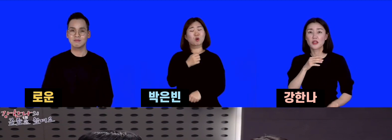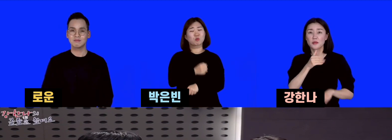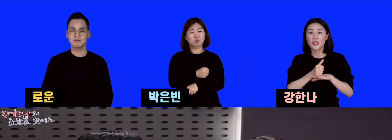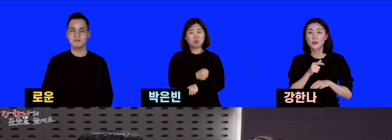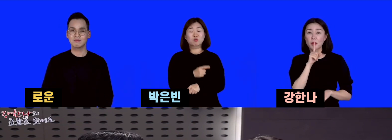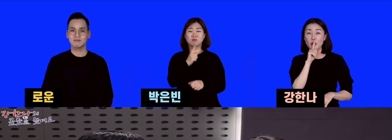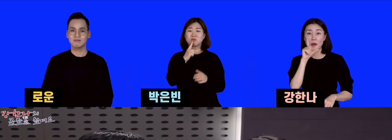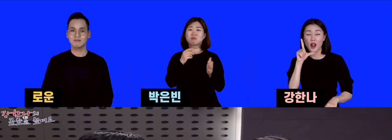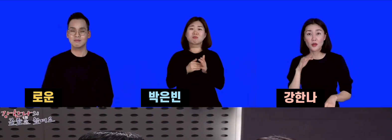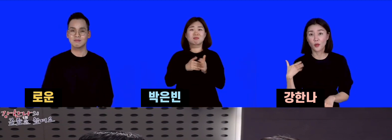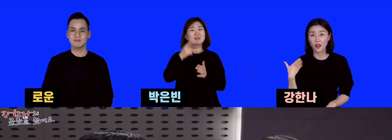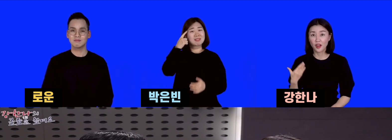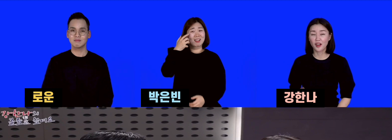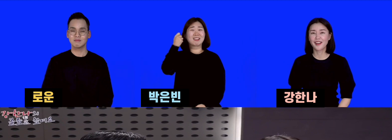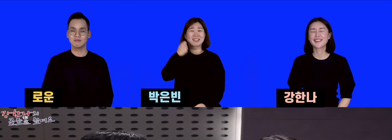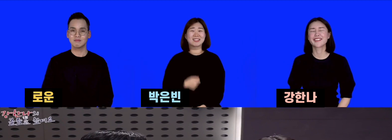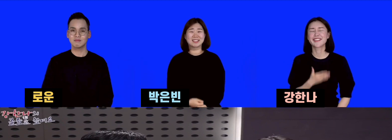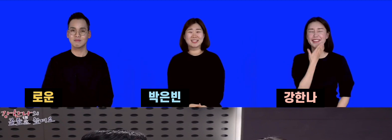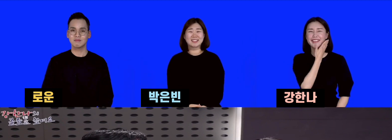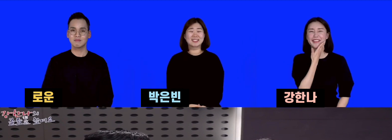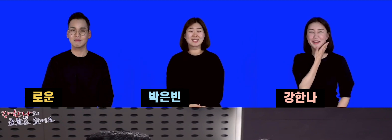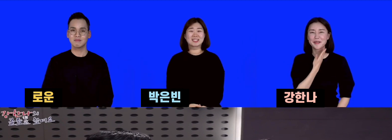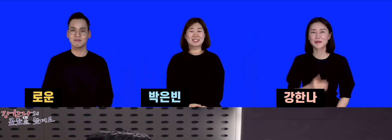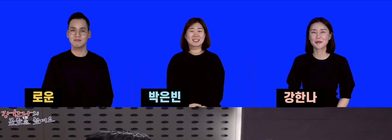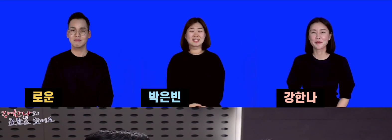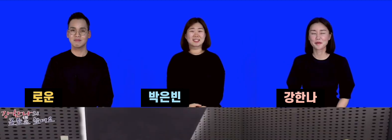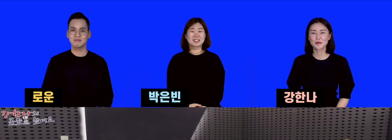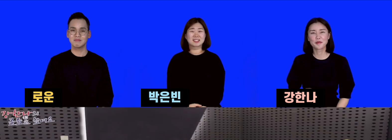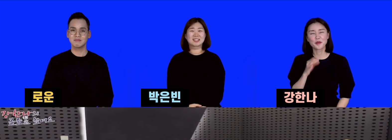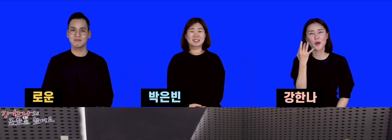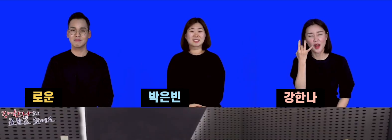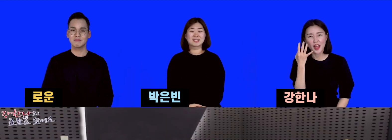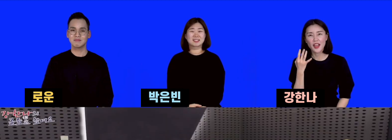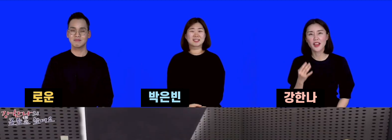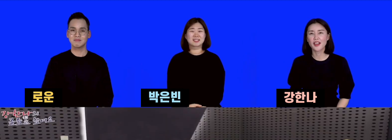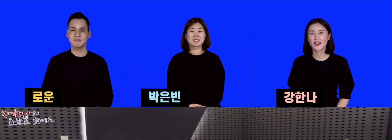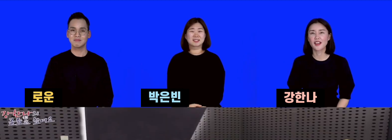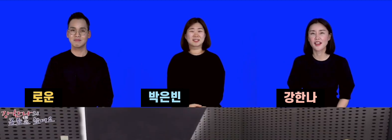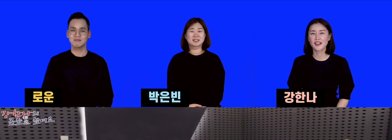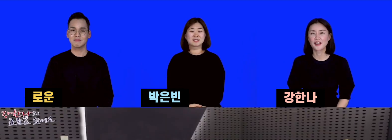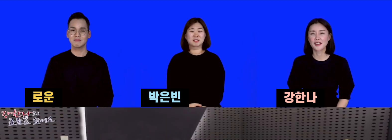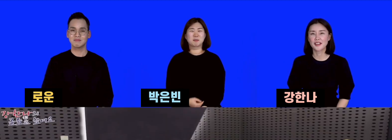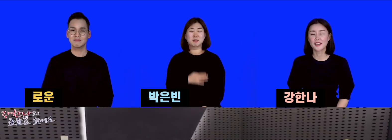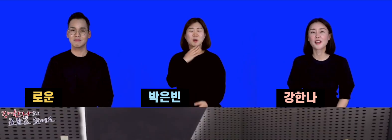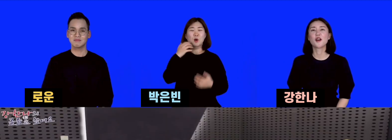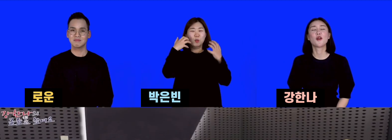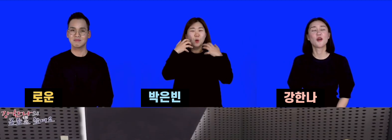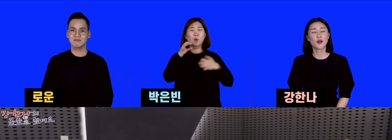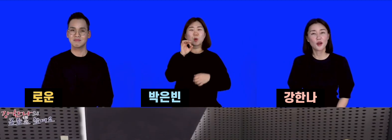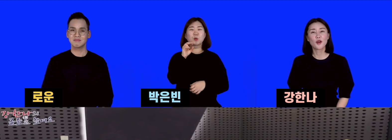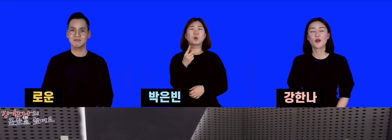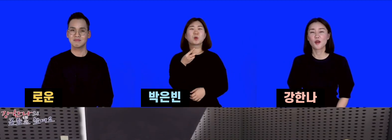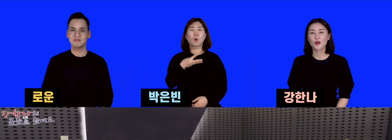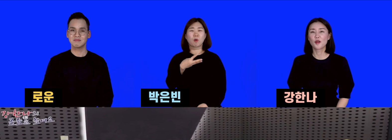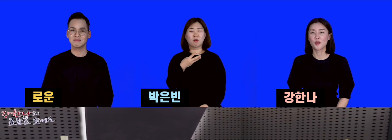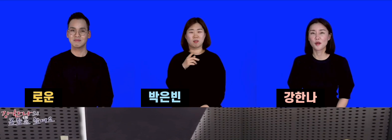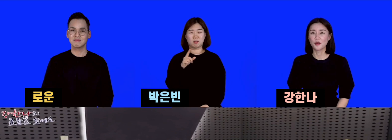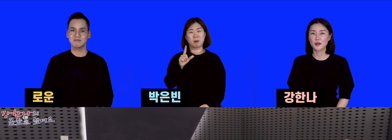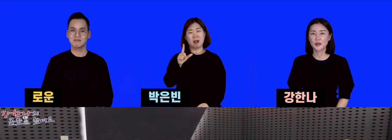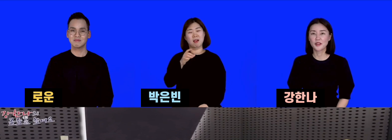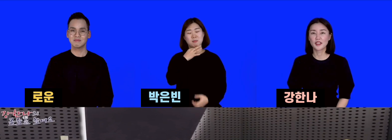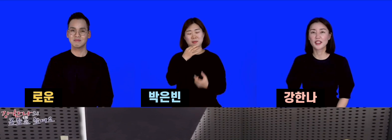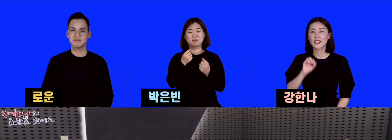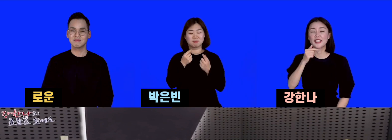뭐 고생하셨어요 그냥 이런 느낌 아 원래 더월 그냥 이런 정도 아 그런 식으로였구나